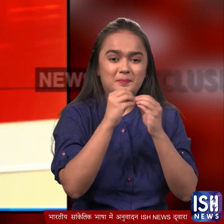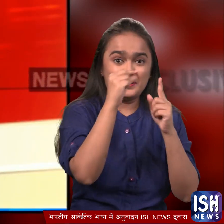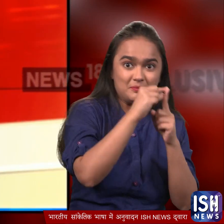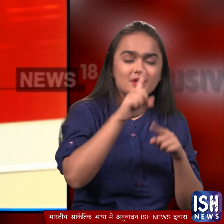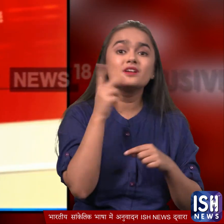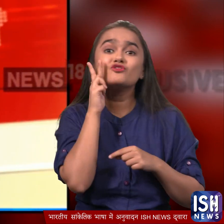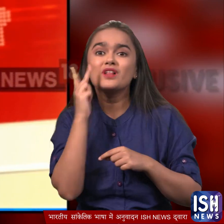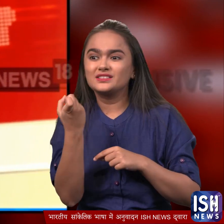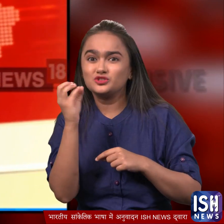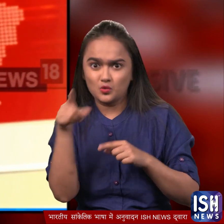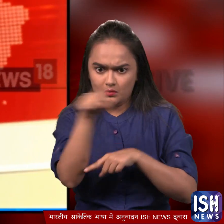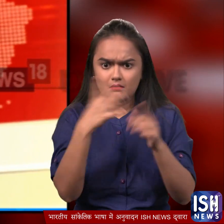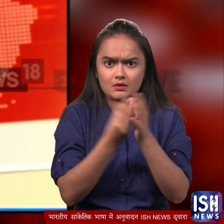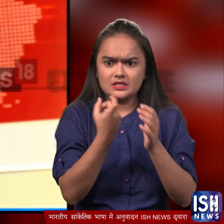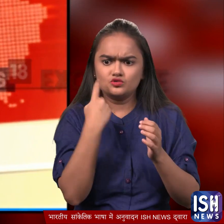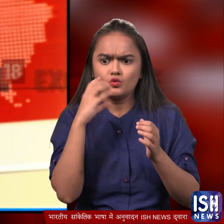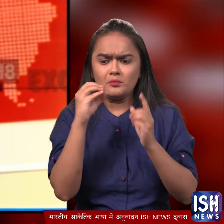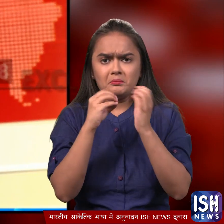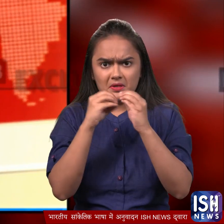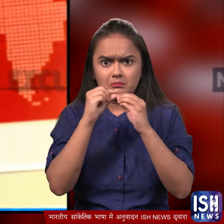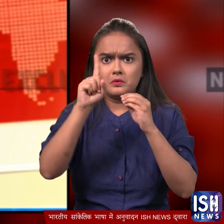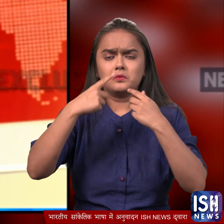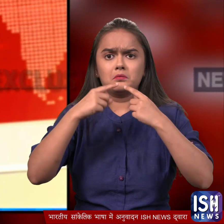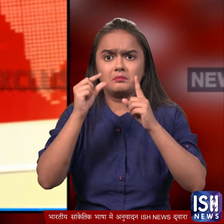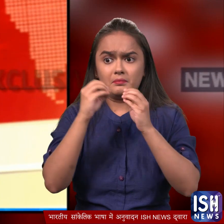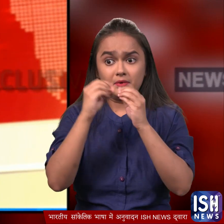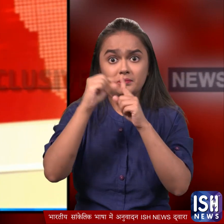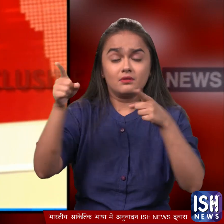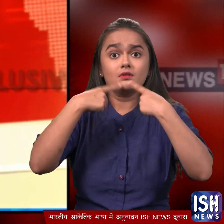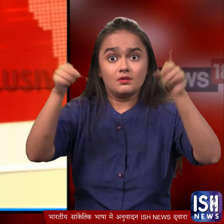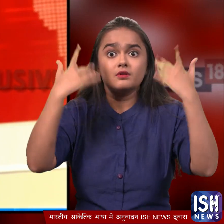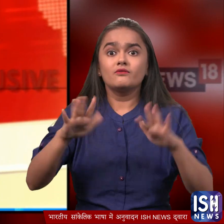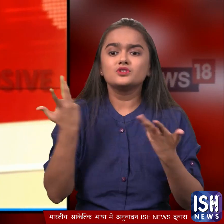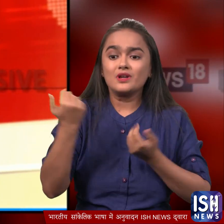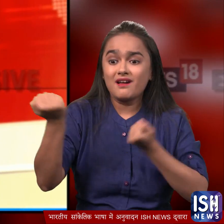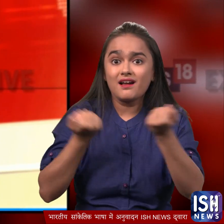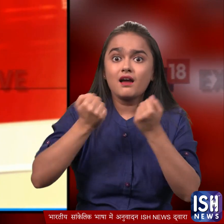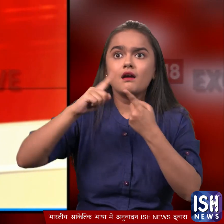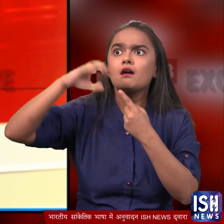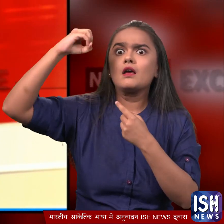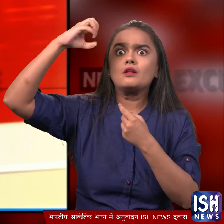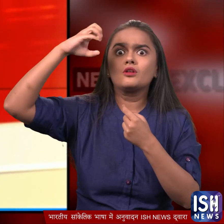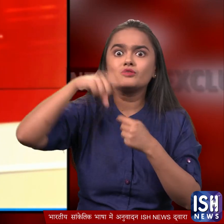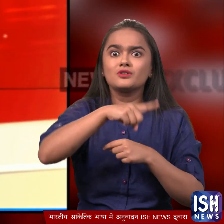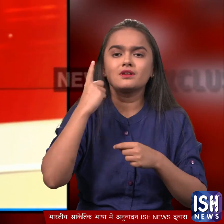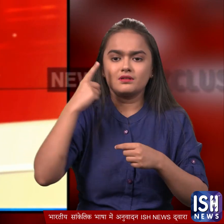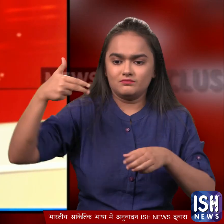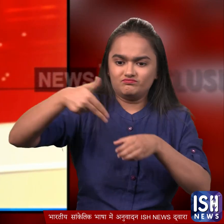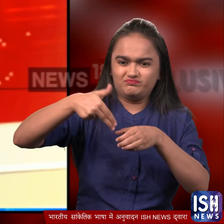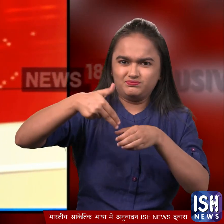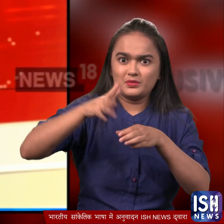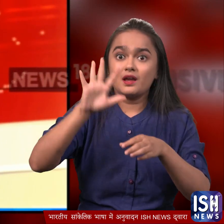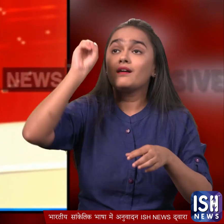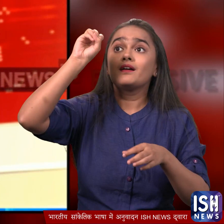ब्रिटिश पेट्रोलियम और रिलायंस इंडस्ट्रीज लिमिटेड की कंपनी GOBP ने एक बड़ा ऐलान किया। GOBP देश भर में इलेक्ट्रिक गाड़ियों की चार्जिंग का